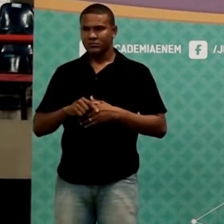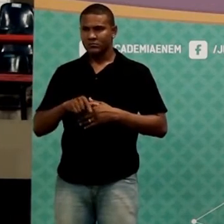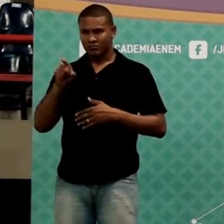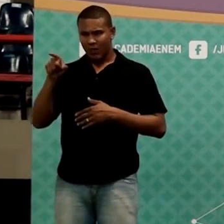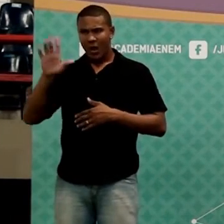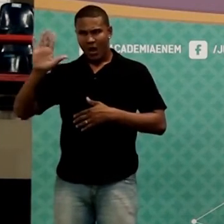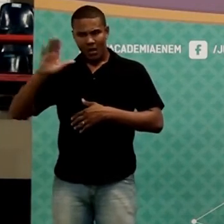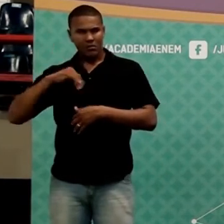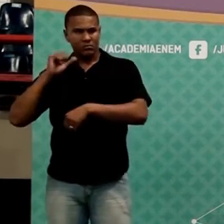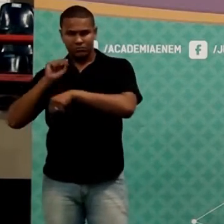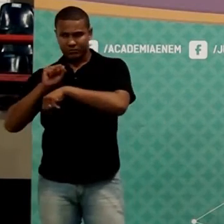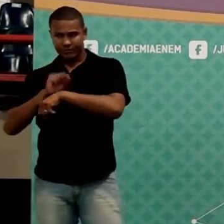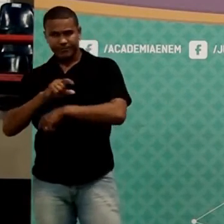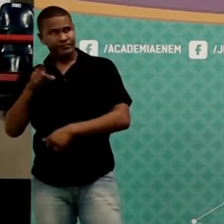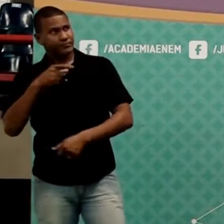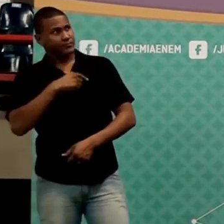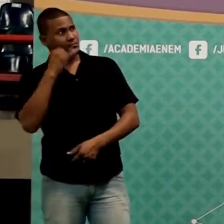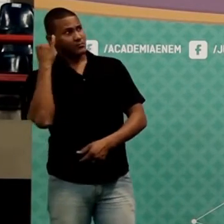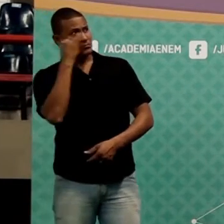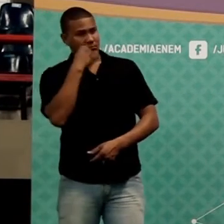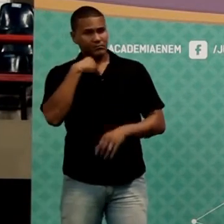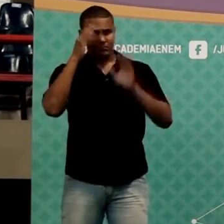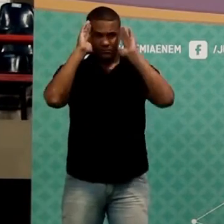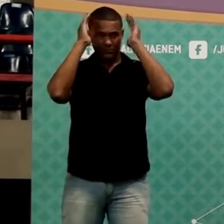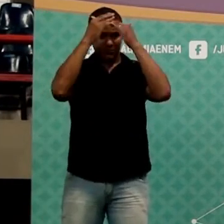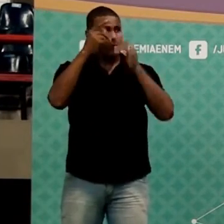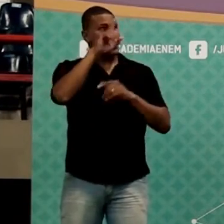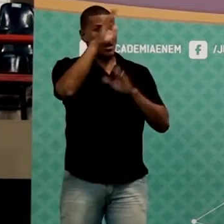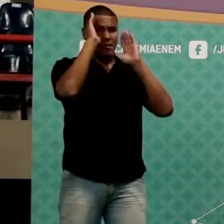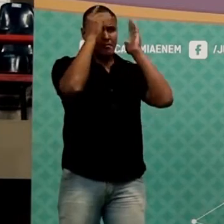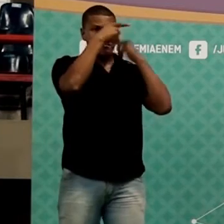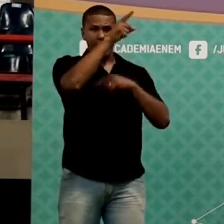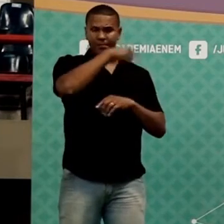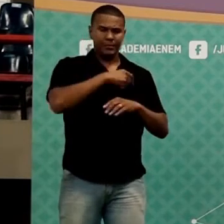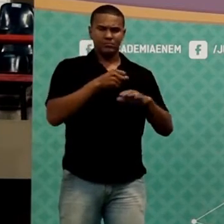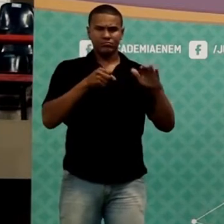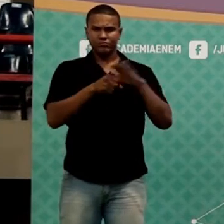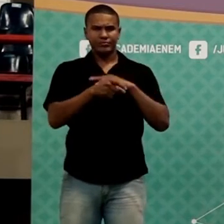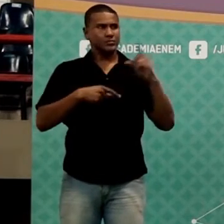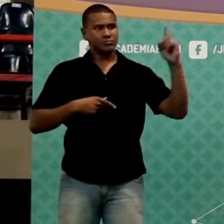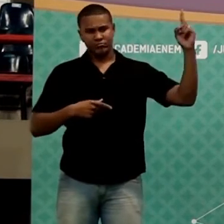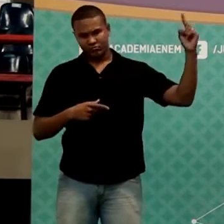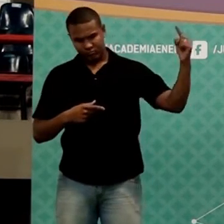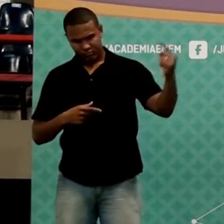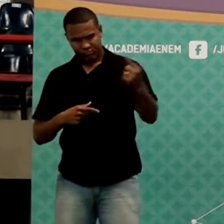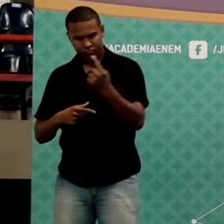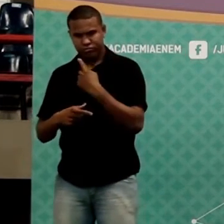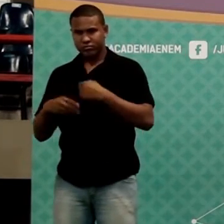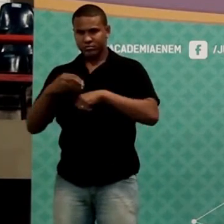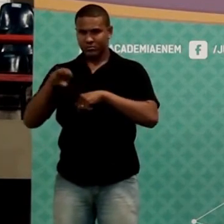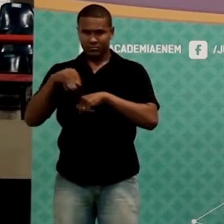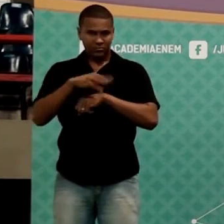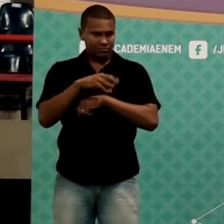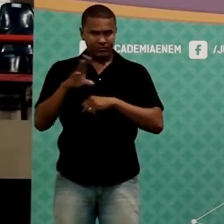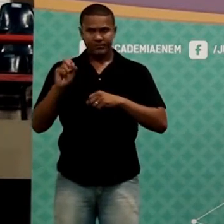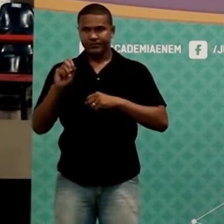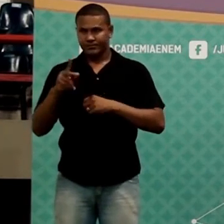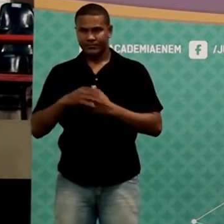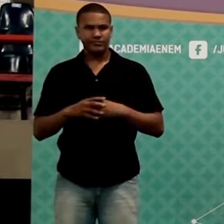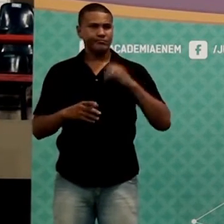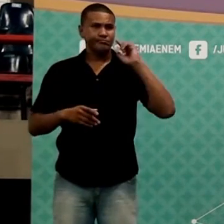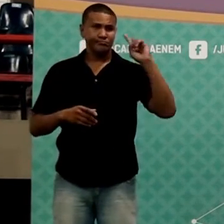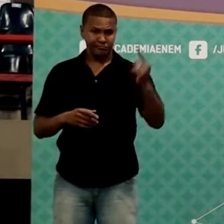O Papa mandou um mensageiro para falar com Lutero. Como Lutero era uma figura inocente, no sentido de não saber exatamente